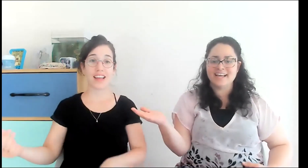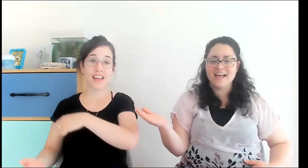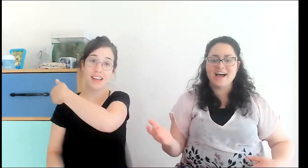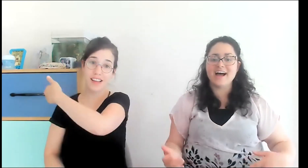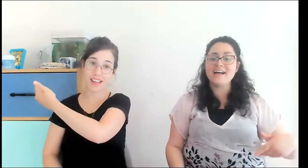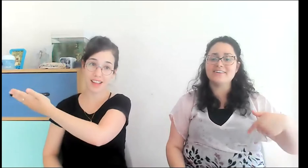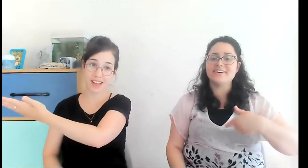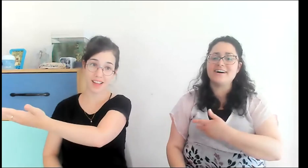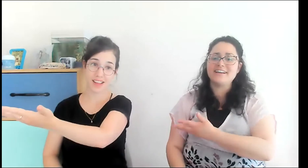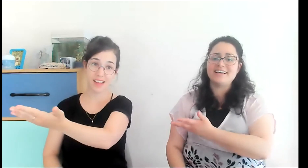אלה, על כל